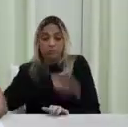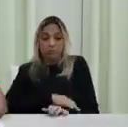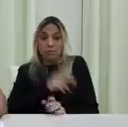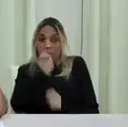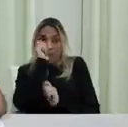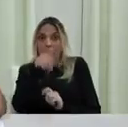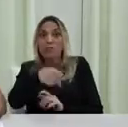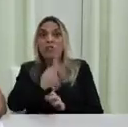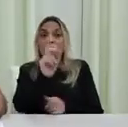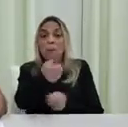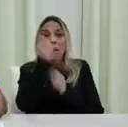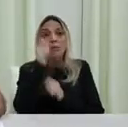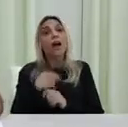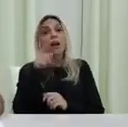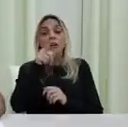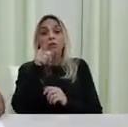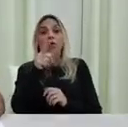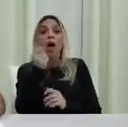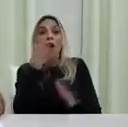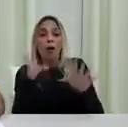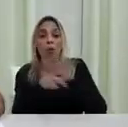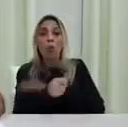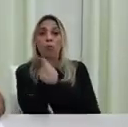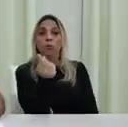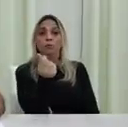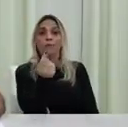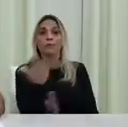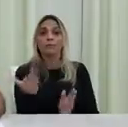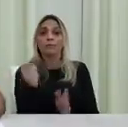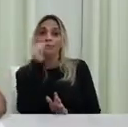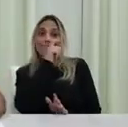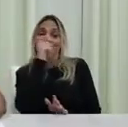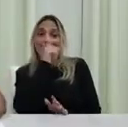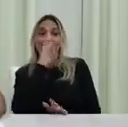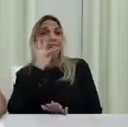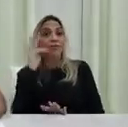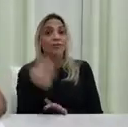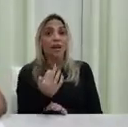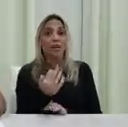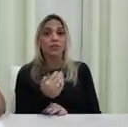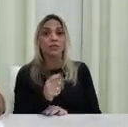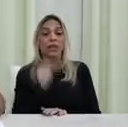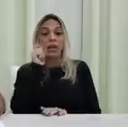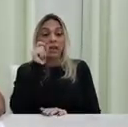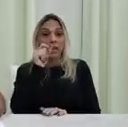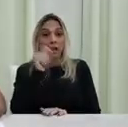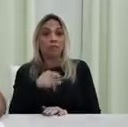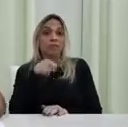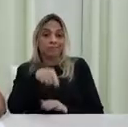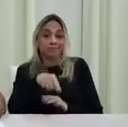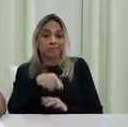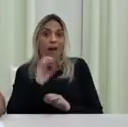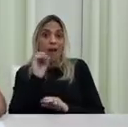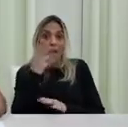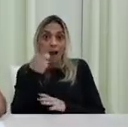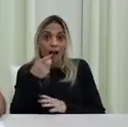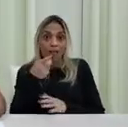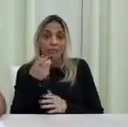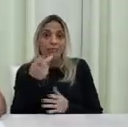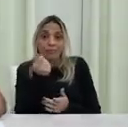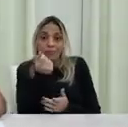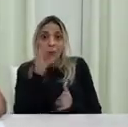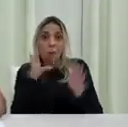que o pessoal que na Lava Jato desviou milhões tem que ser preso, punido, etc. Tem. Agora, quem comete delito dessa natureza